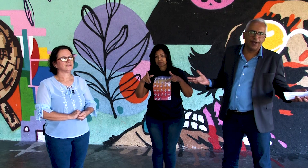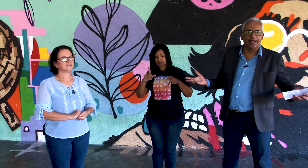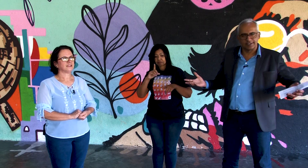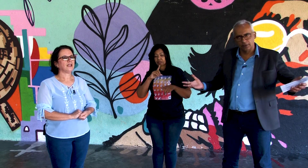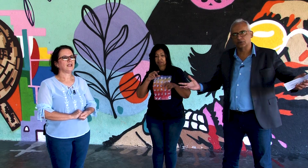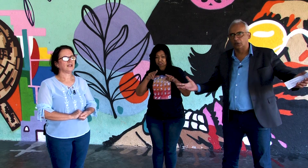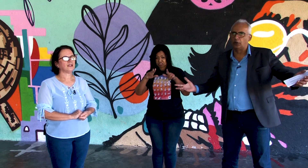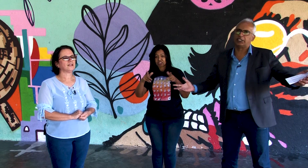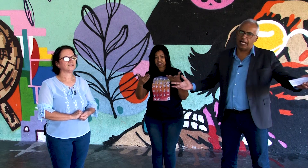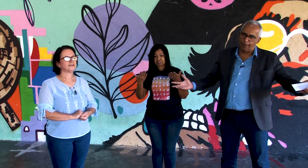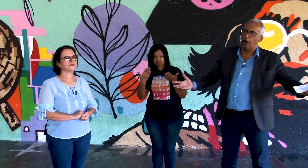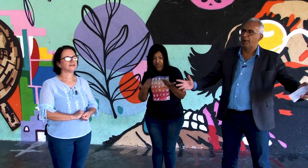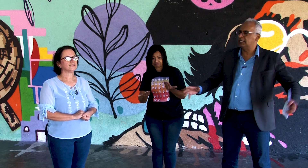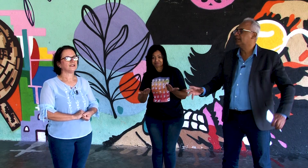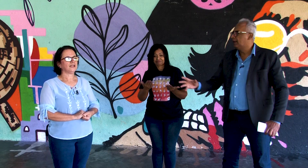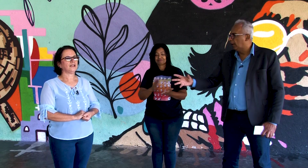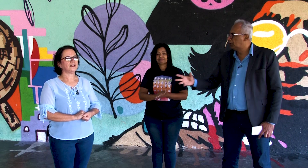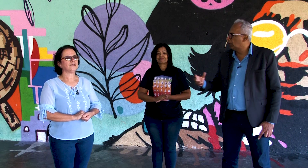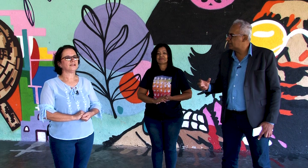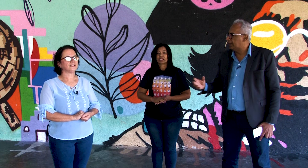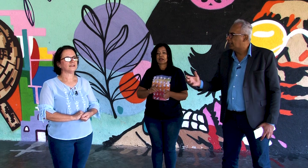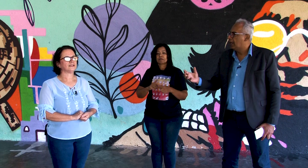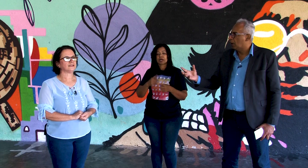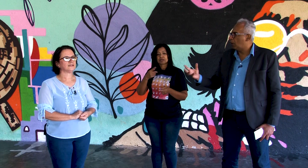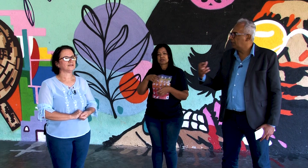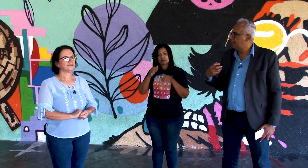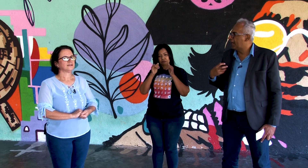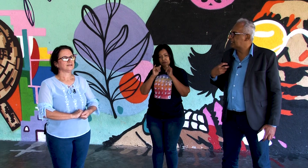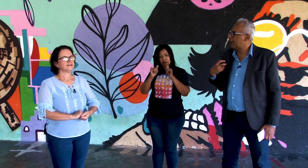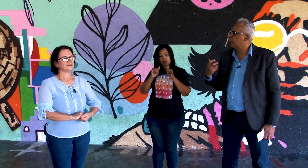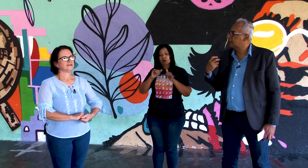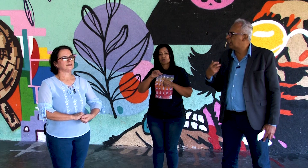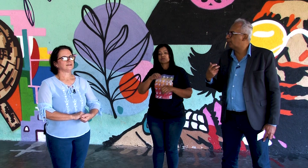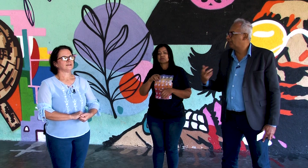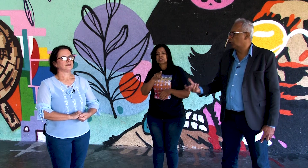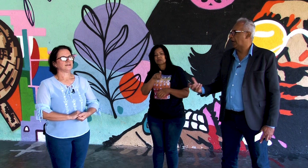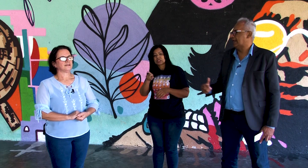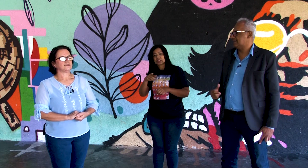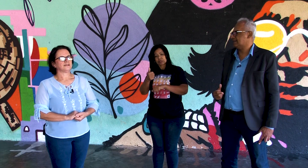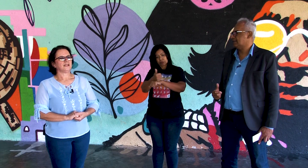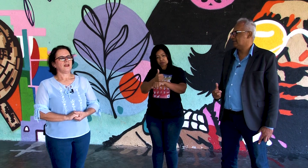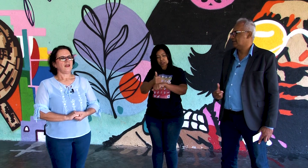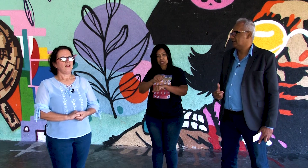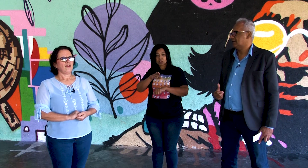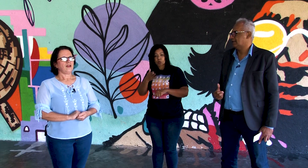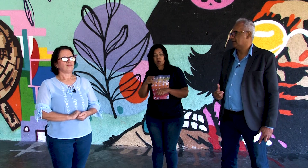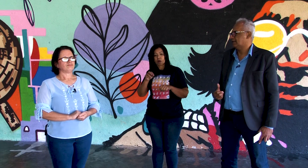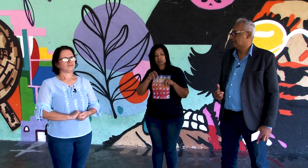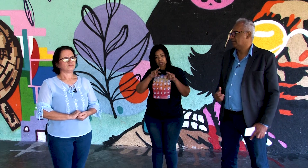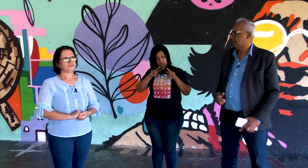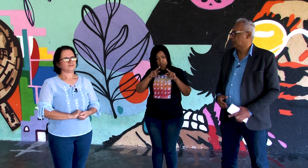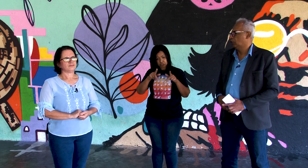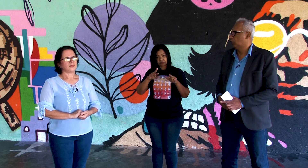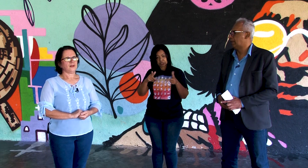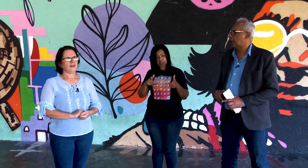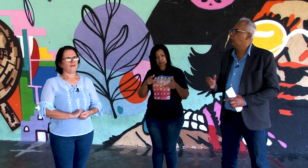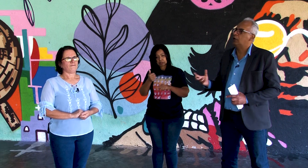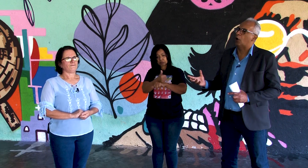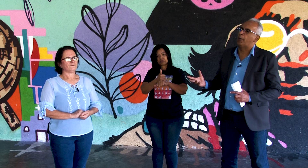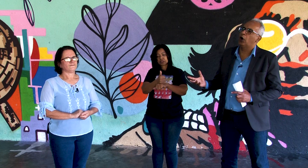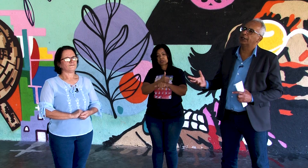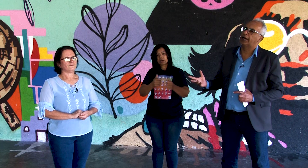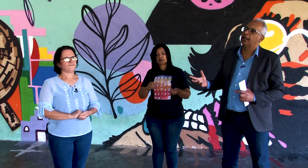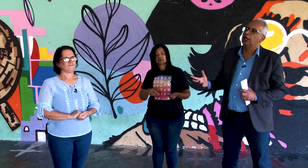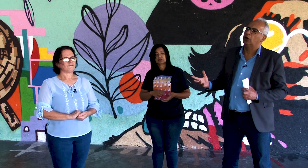bastante diferença, Edilson Nunes, tá bom, mas eu digo assim, qual a diferença para vocês profissionais? O